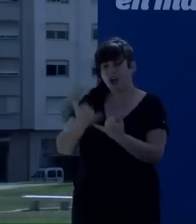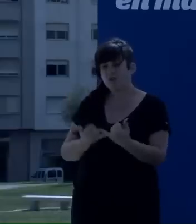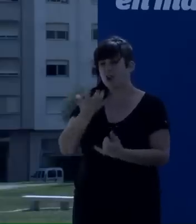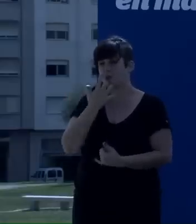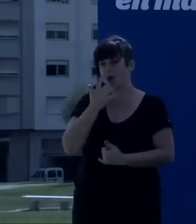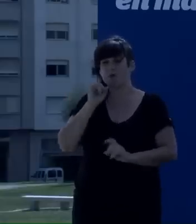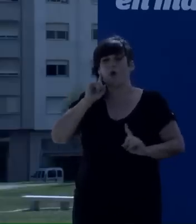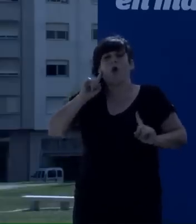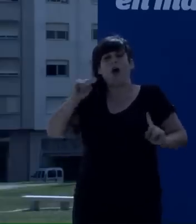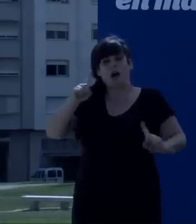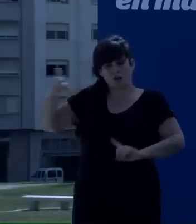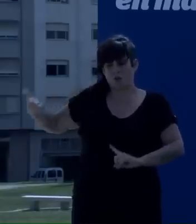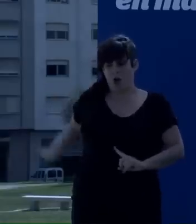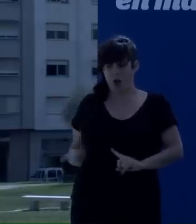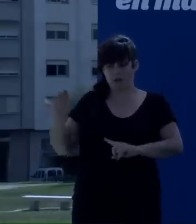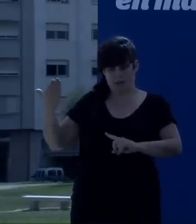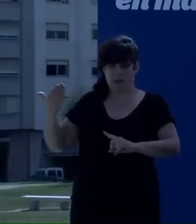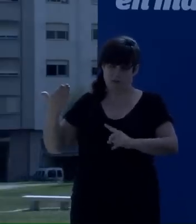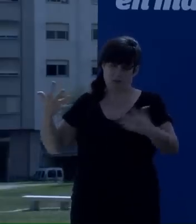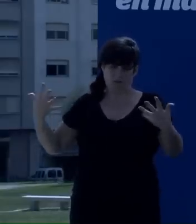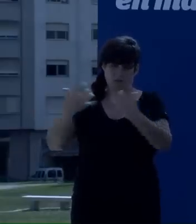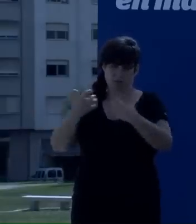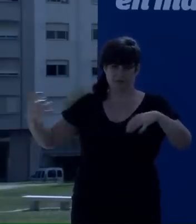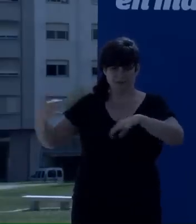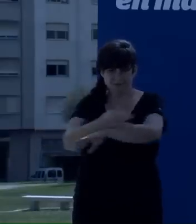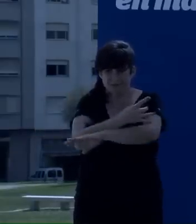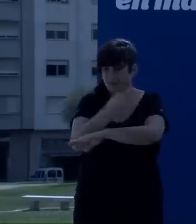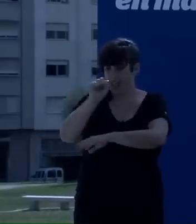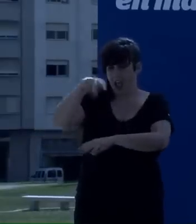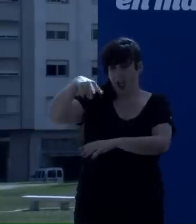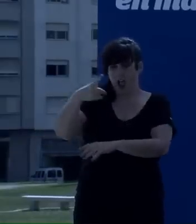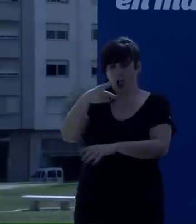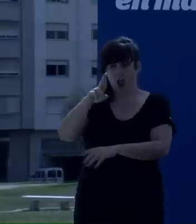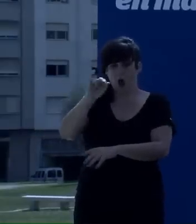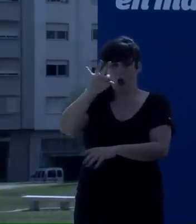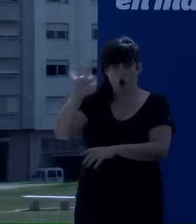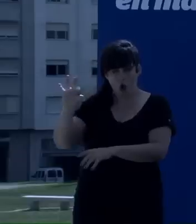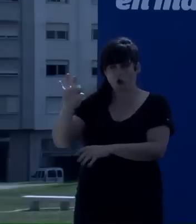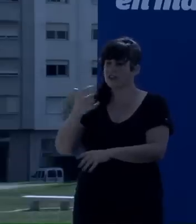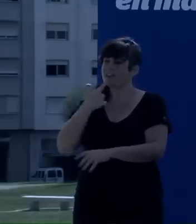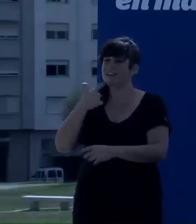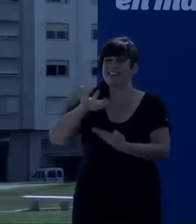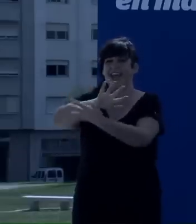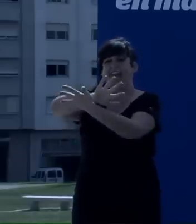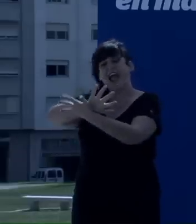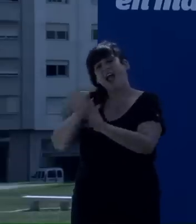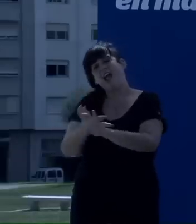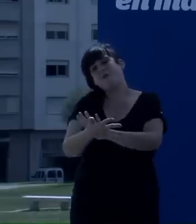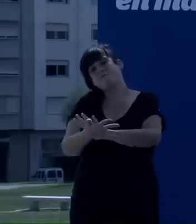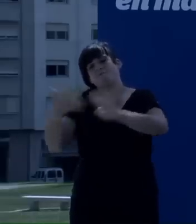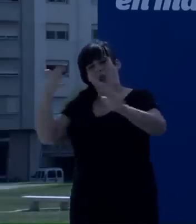da catástrofe de Angrois, dun ferrocarril, que foi unha mentira que puñan alta velocidade cando non era alta